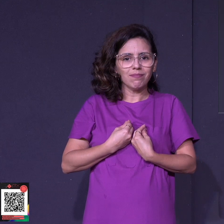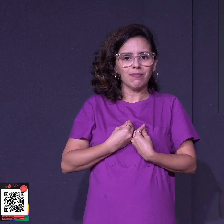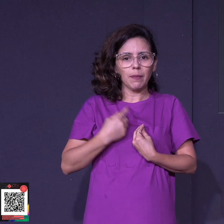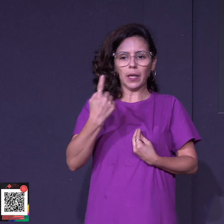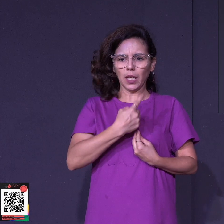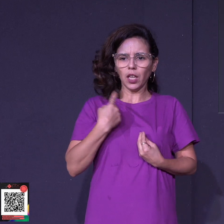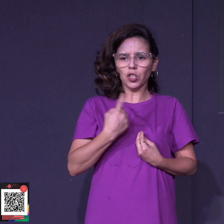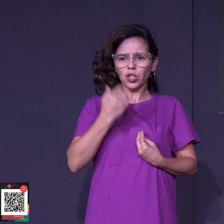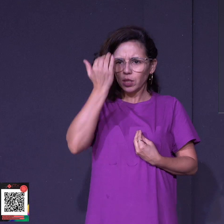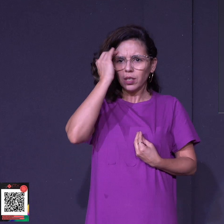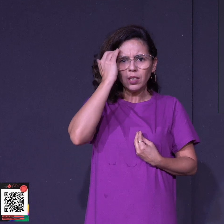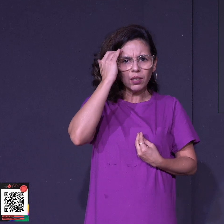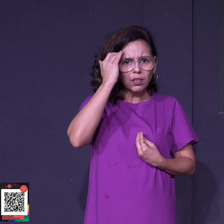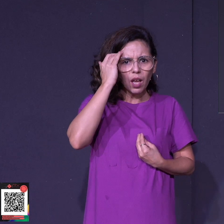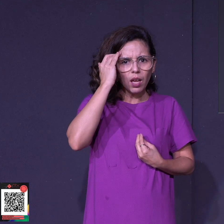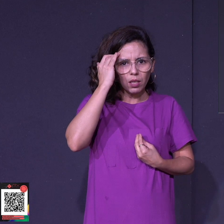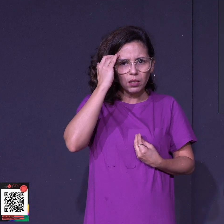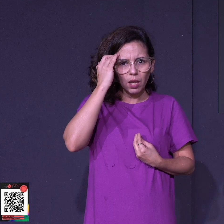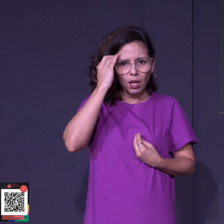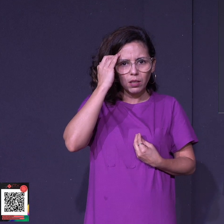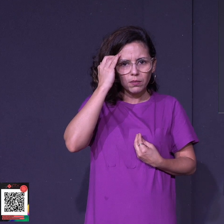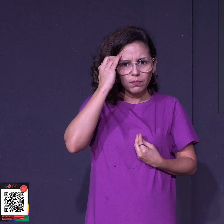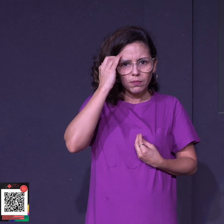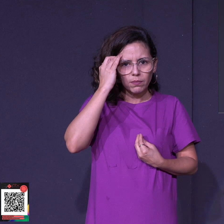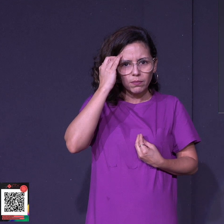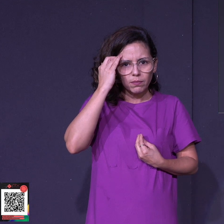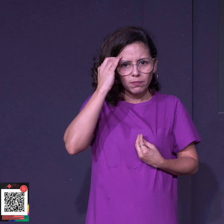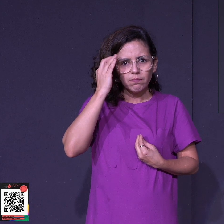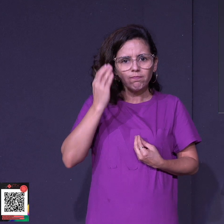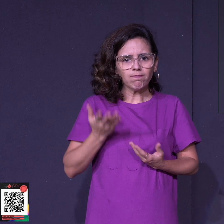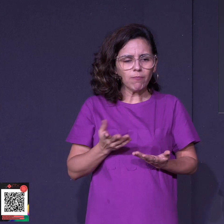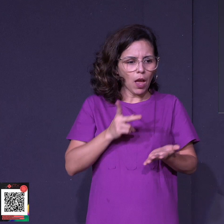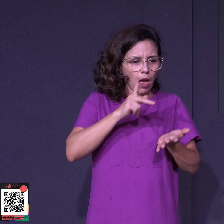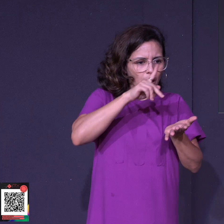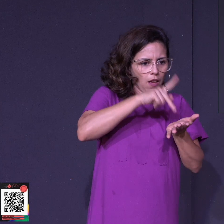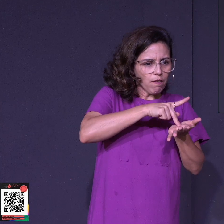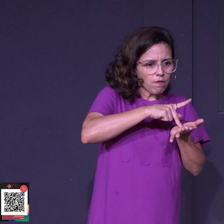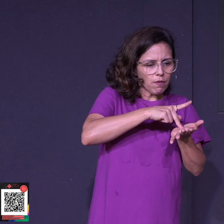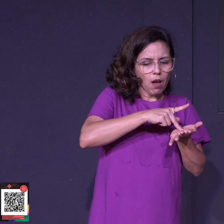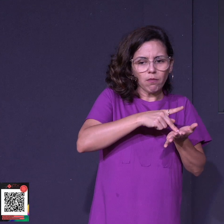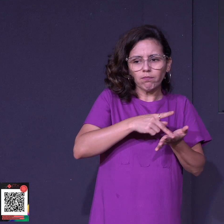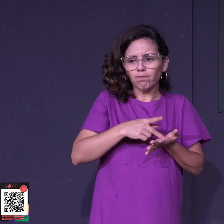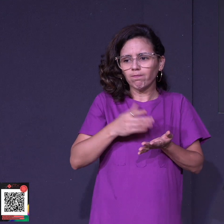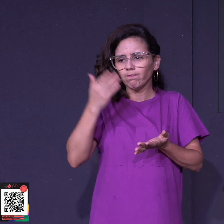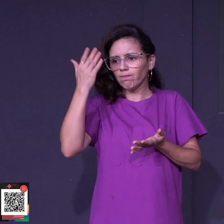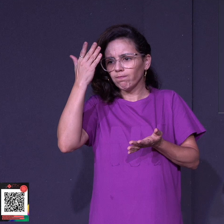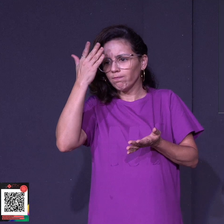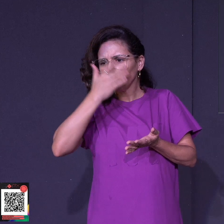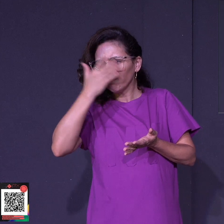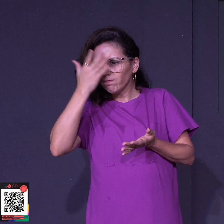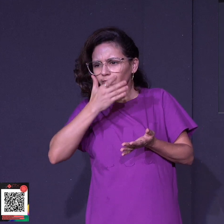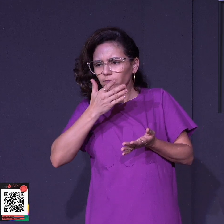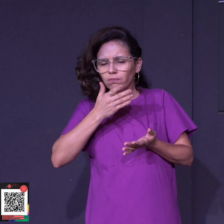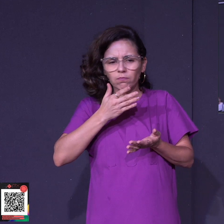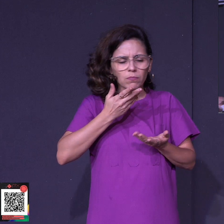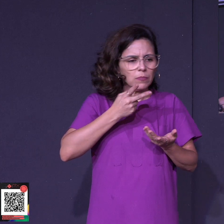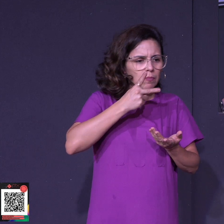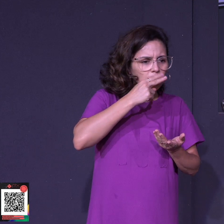distinguir, diferenciar entre o real e o aparente, entre a verdade e a mentira, entre o certo e o